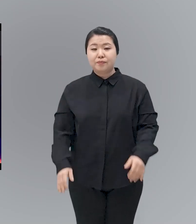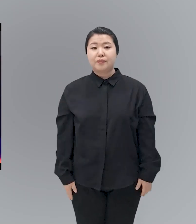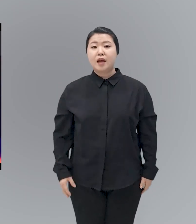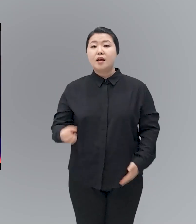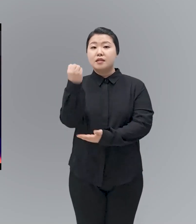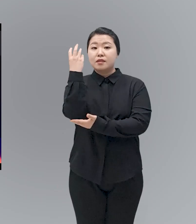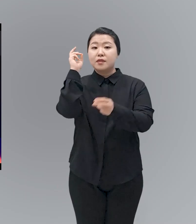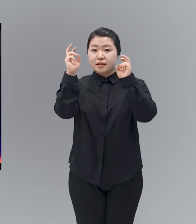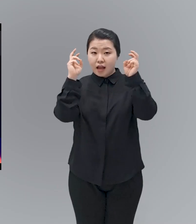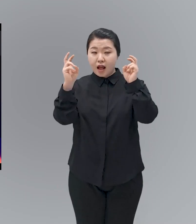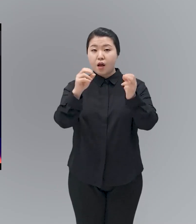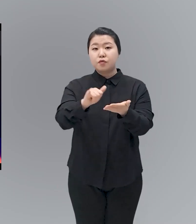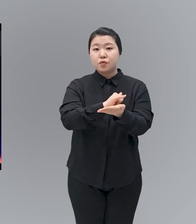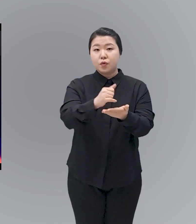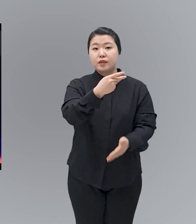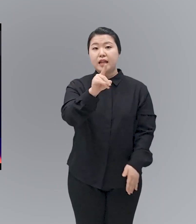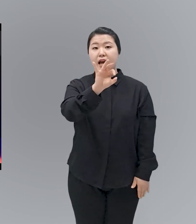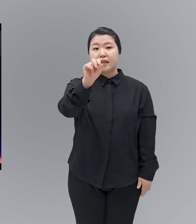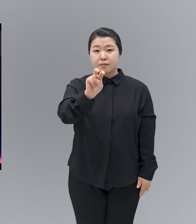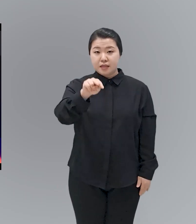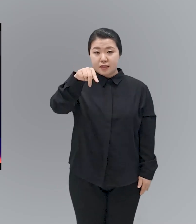스티브 잡스의 죽음 이후였다.